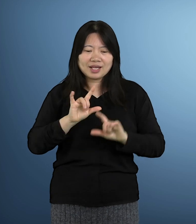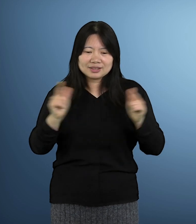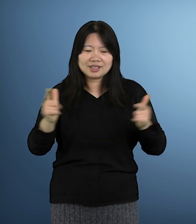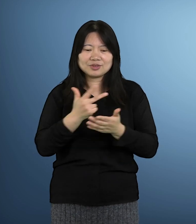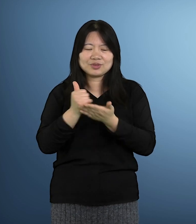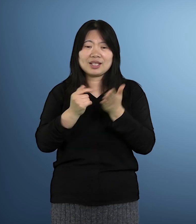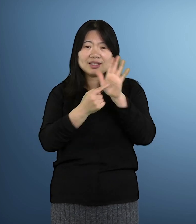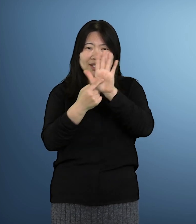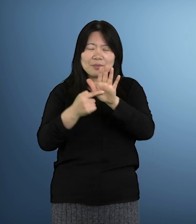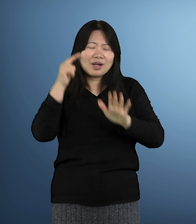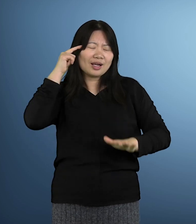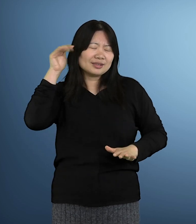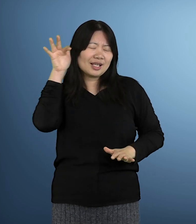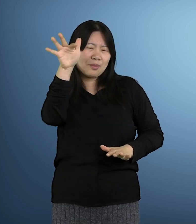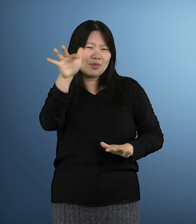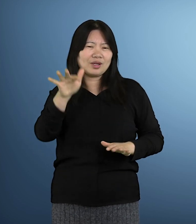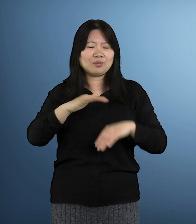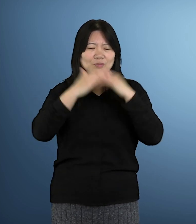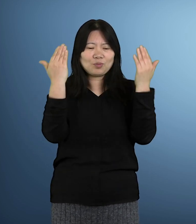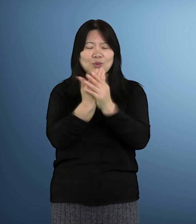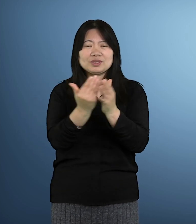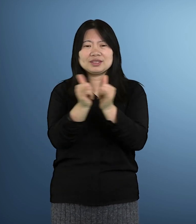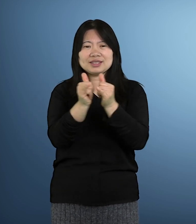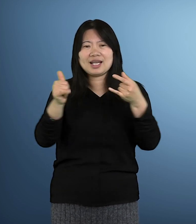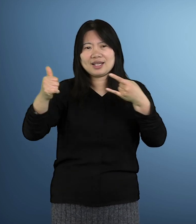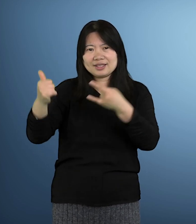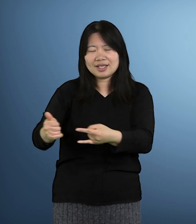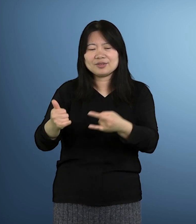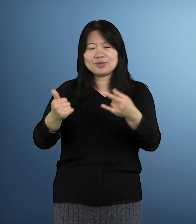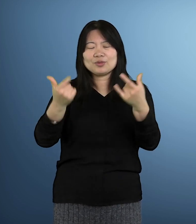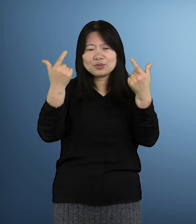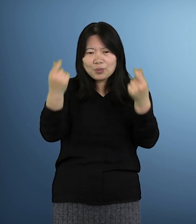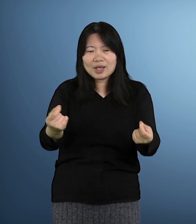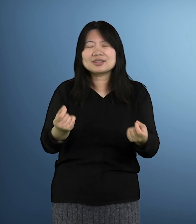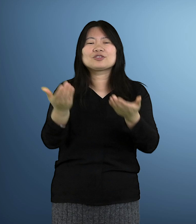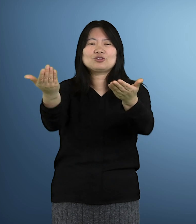주의 나타나심을 사모하는 모든 자에게도니라.